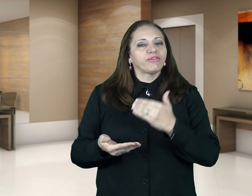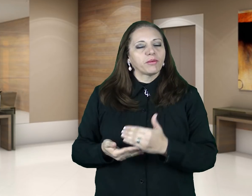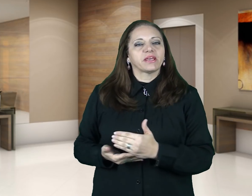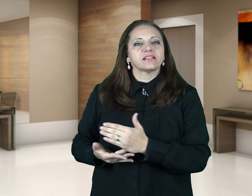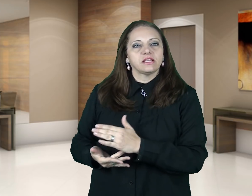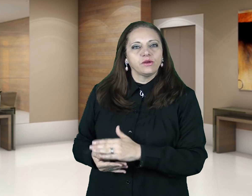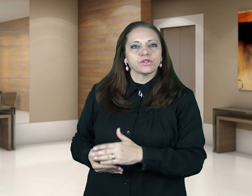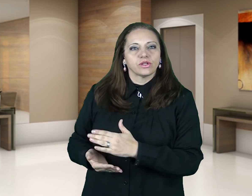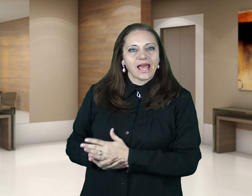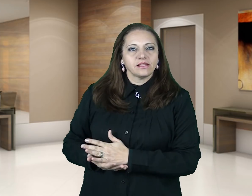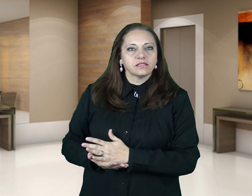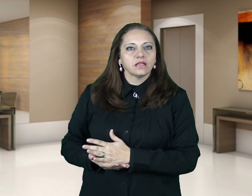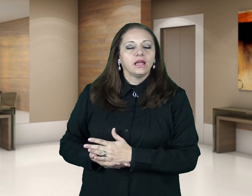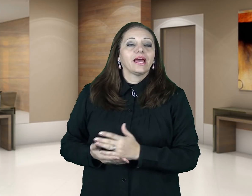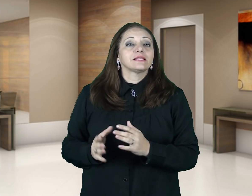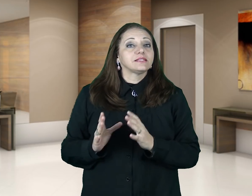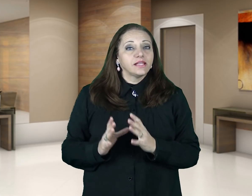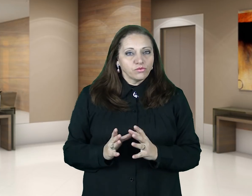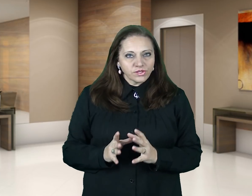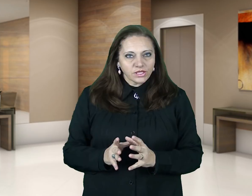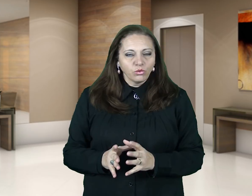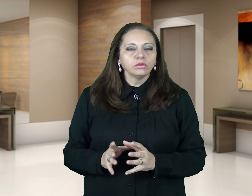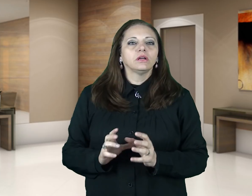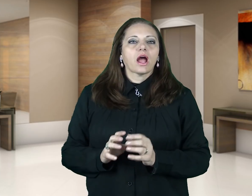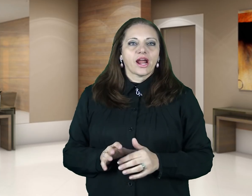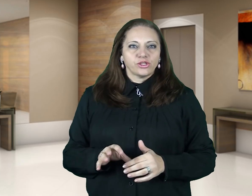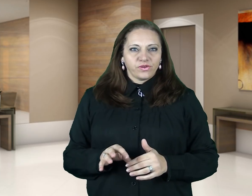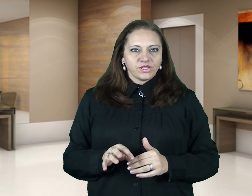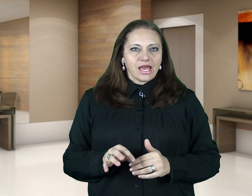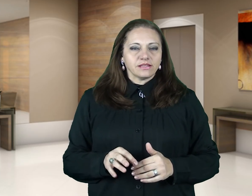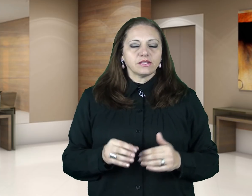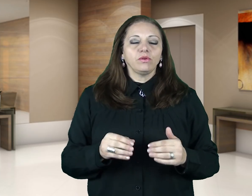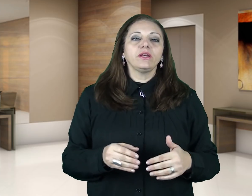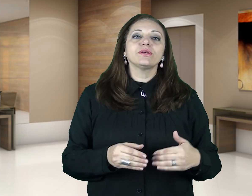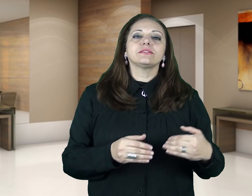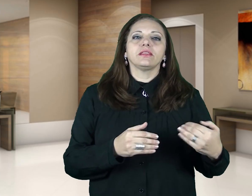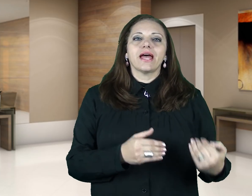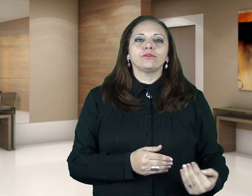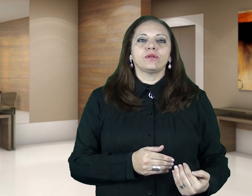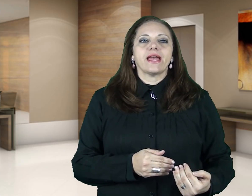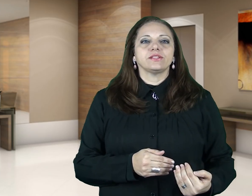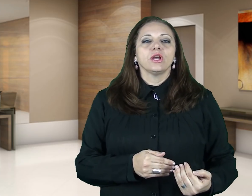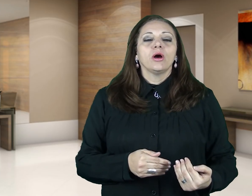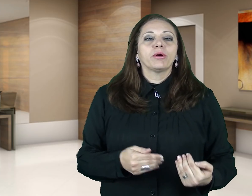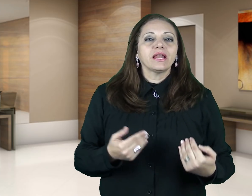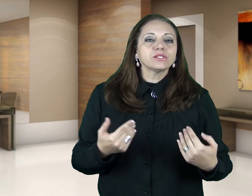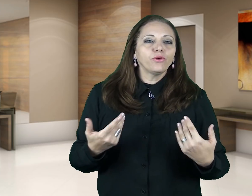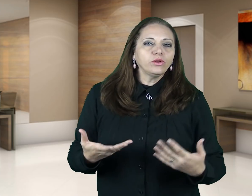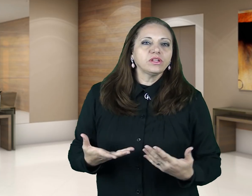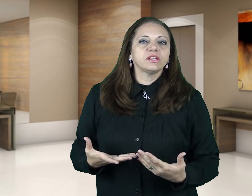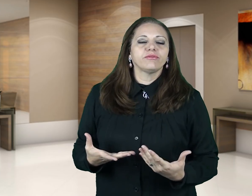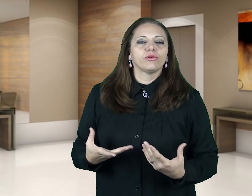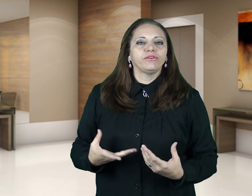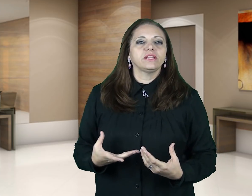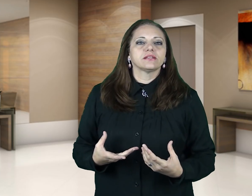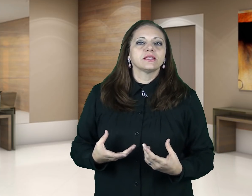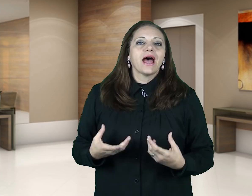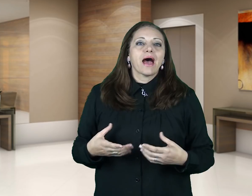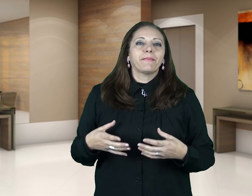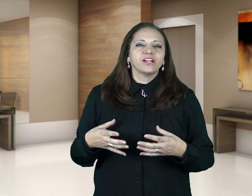forma que as línguas orais, elas não são artificiais, são línguas naturais, porque elas foram desenvolvidas a